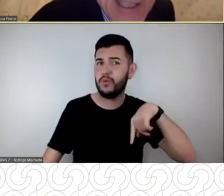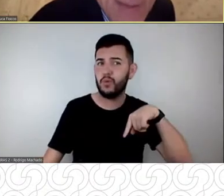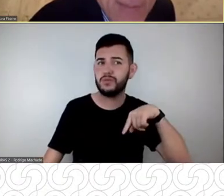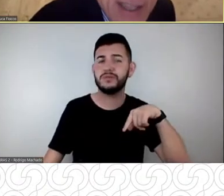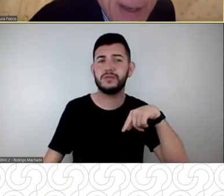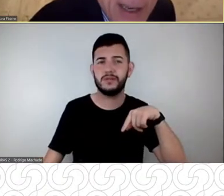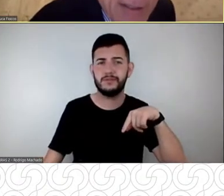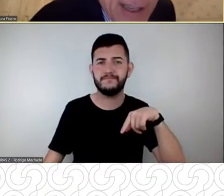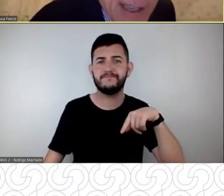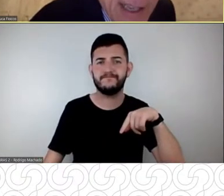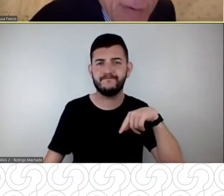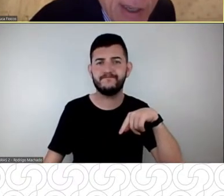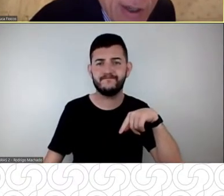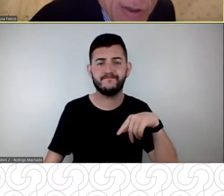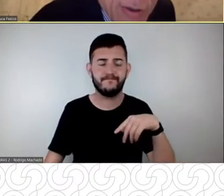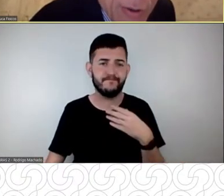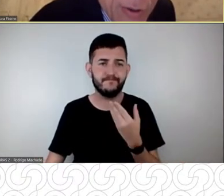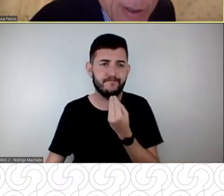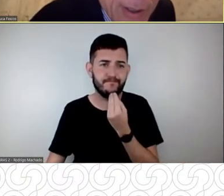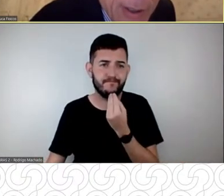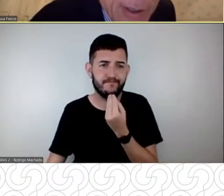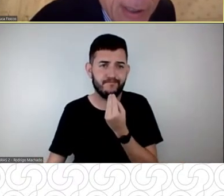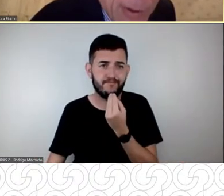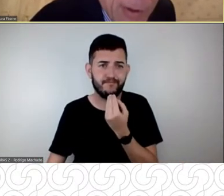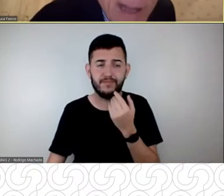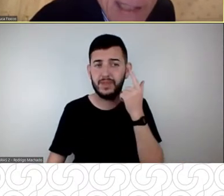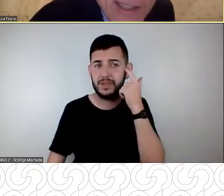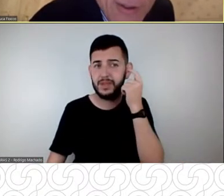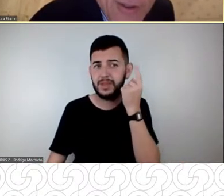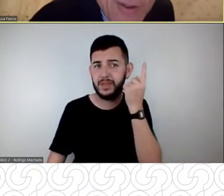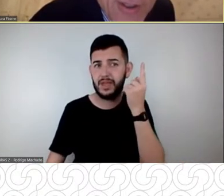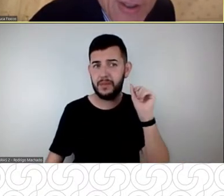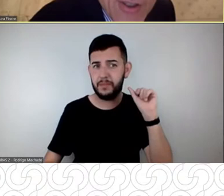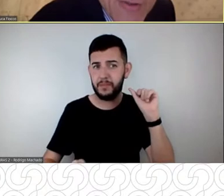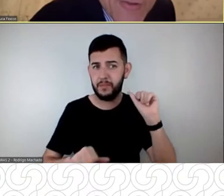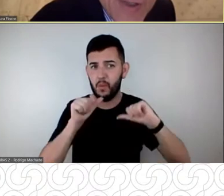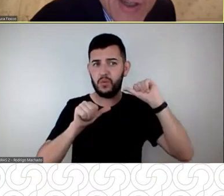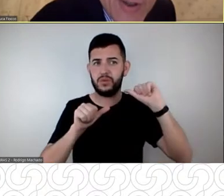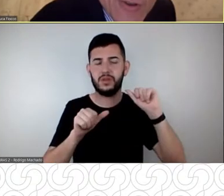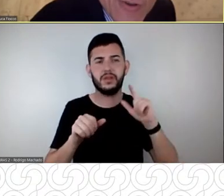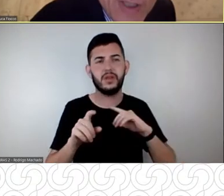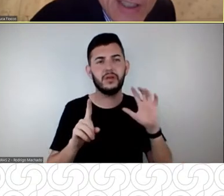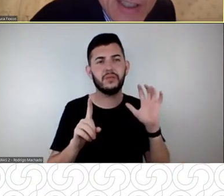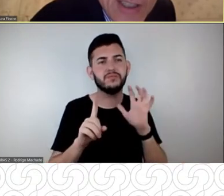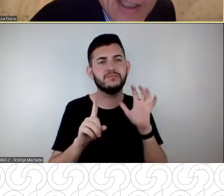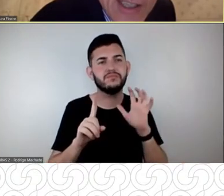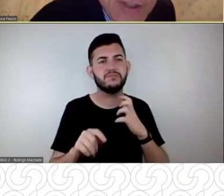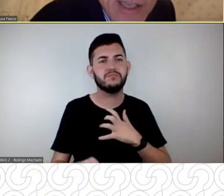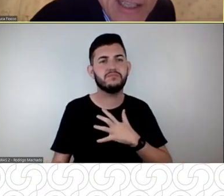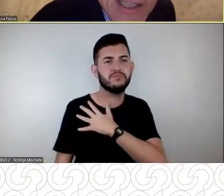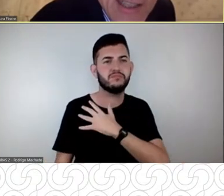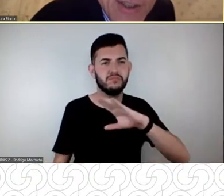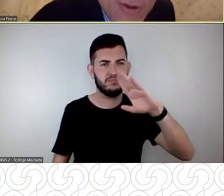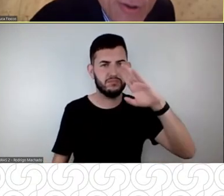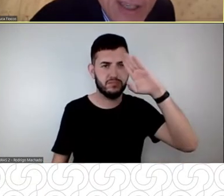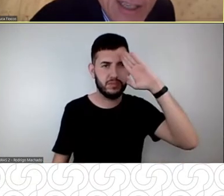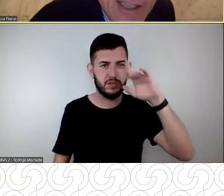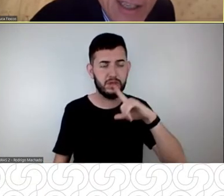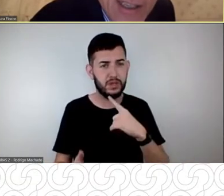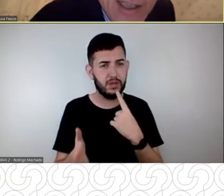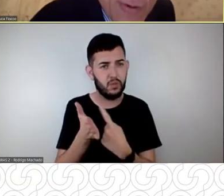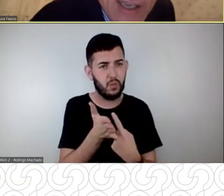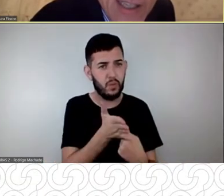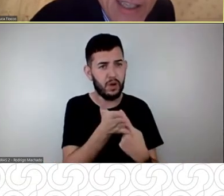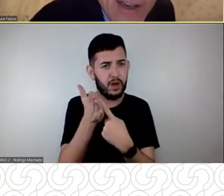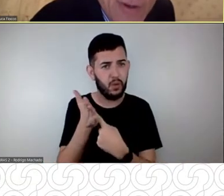pudesse mudar de ideia até por meio de pressões militares e chegar a um acordo diplomático.